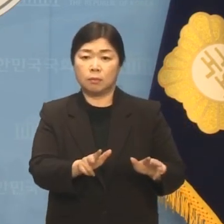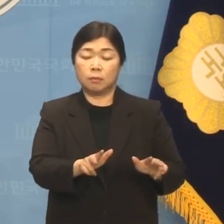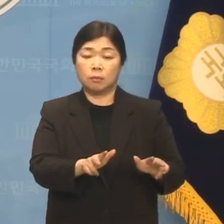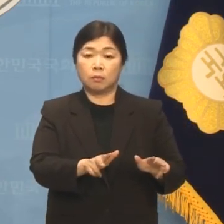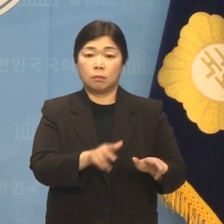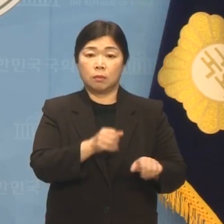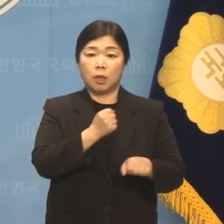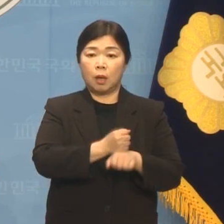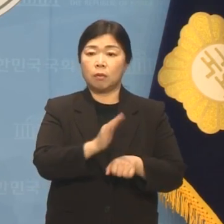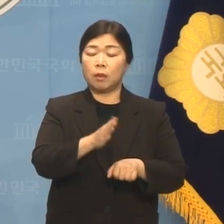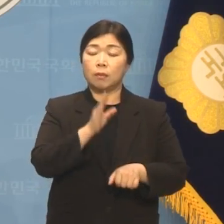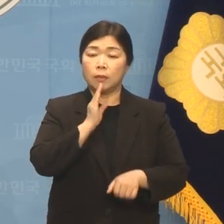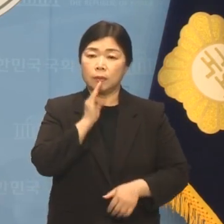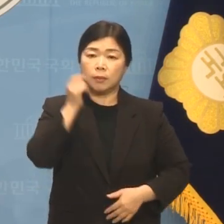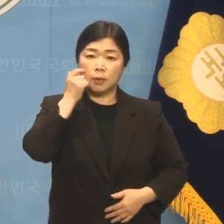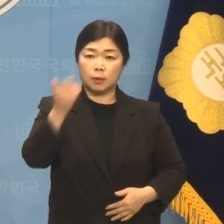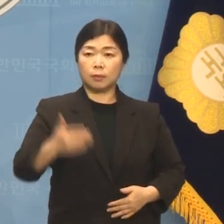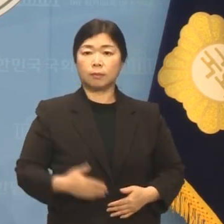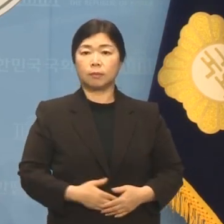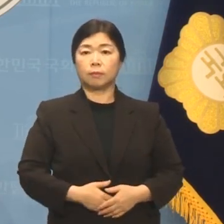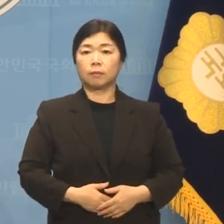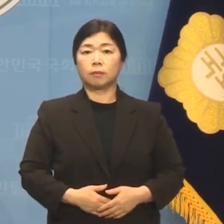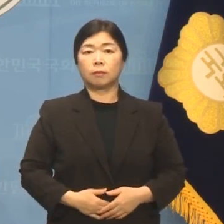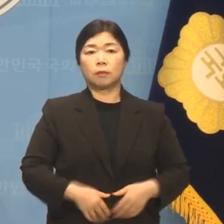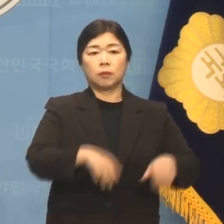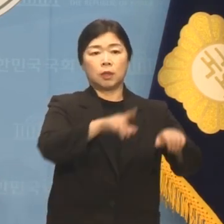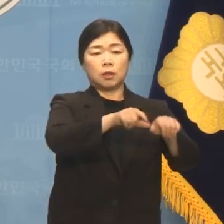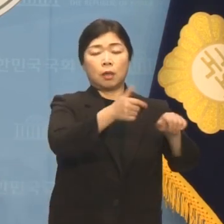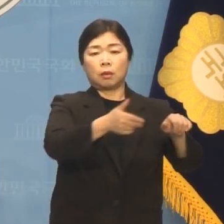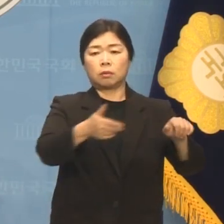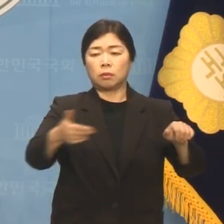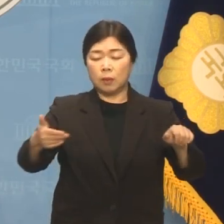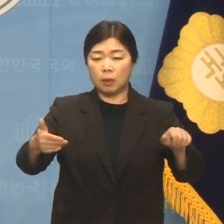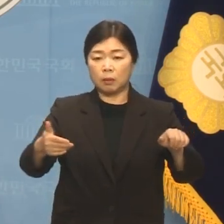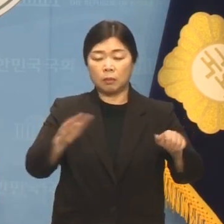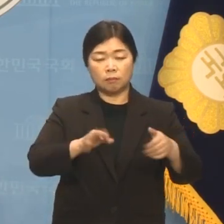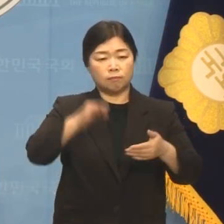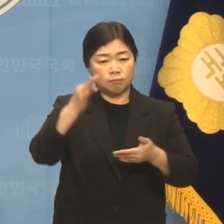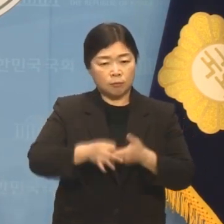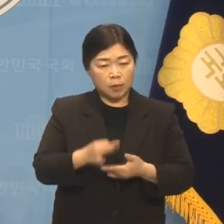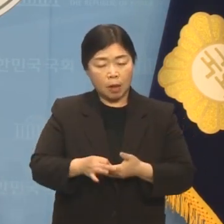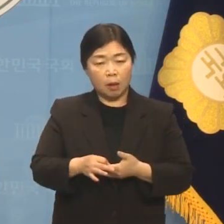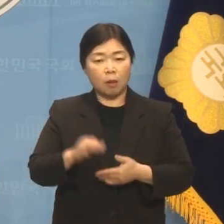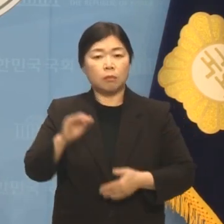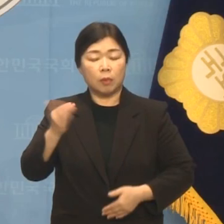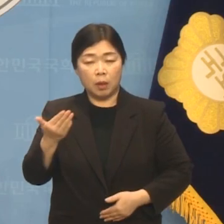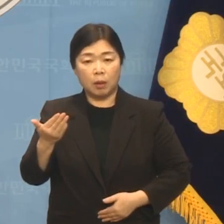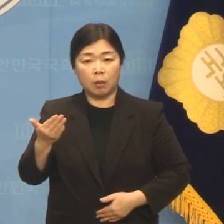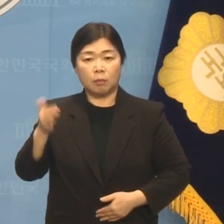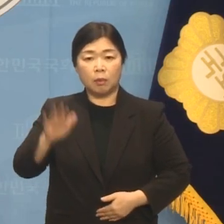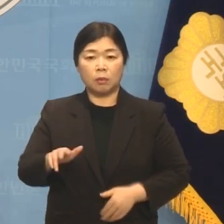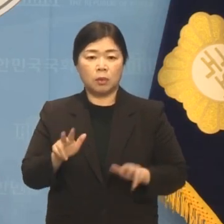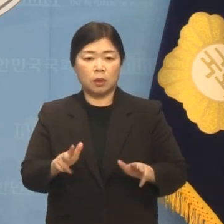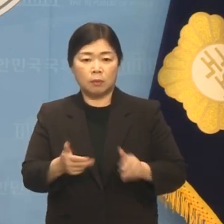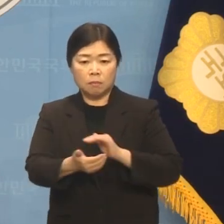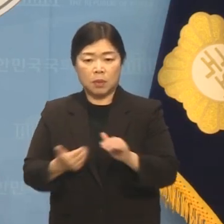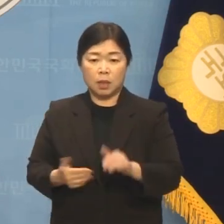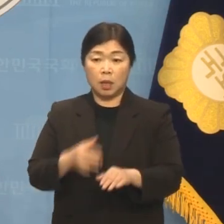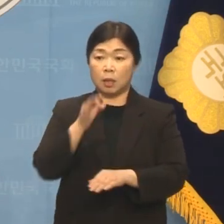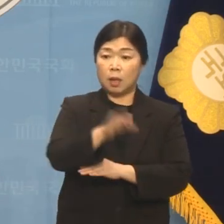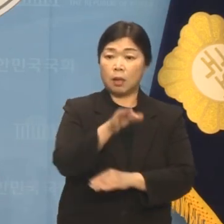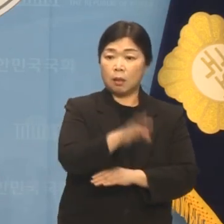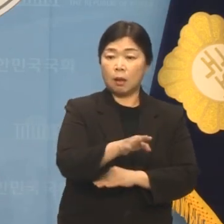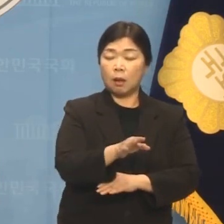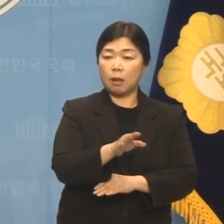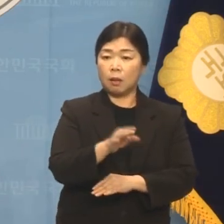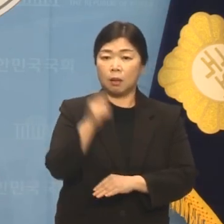것이 맞습니까? 시간이 지나면 점점 저렴해지는 물건이 있는데 지금 사는 게